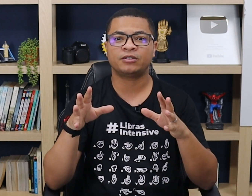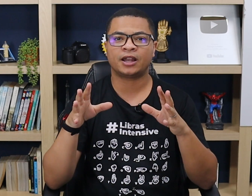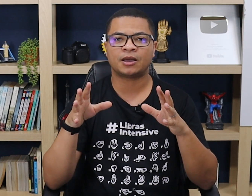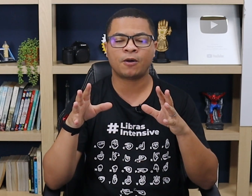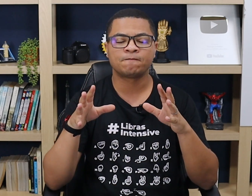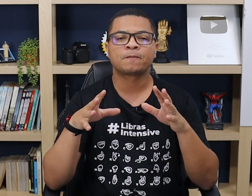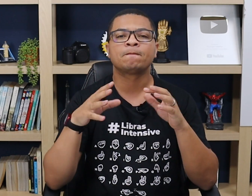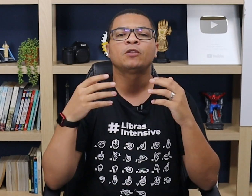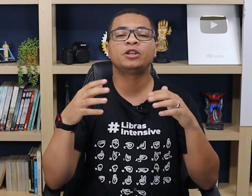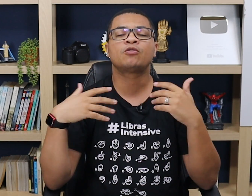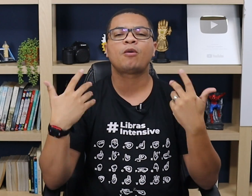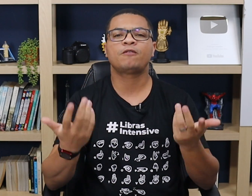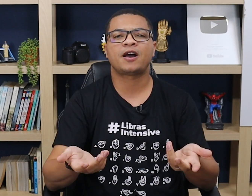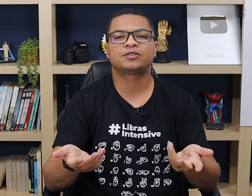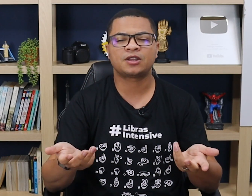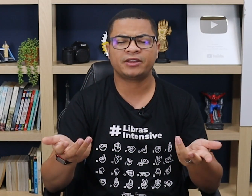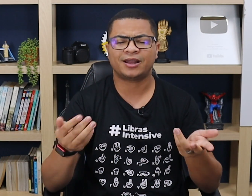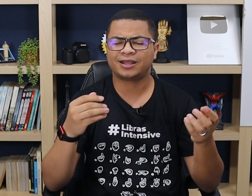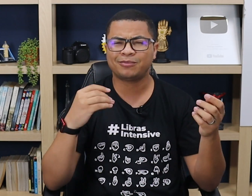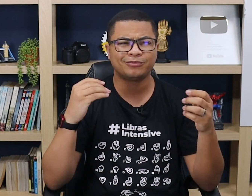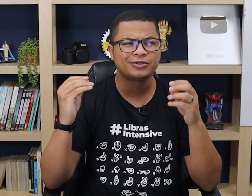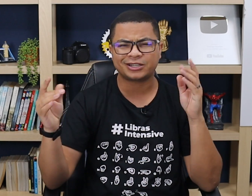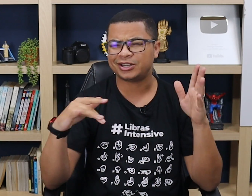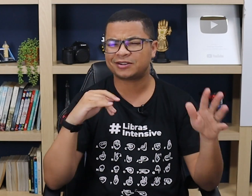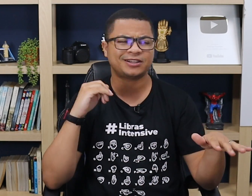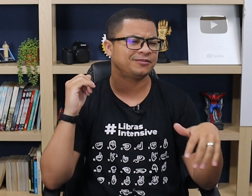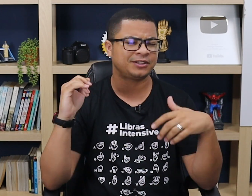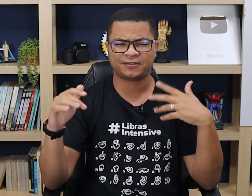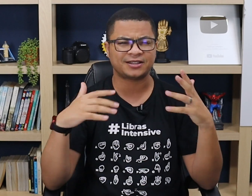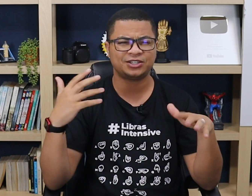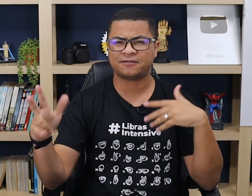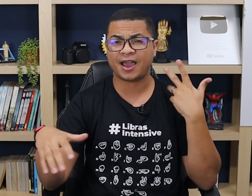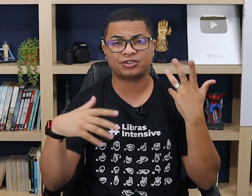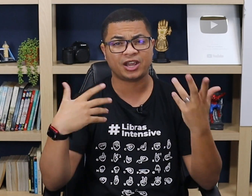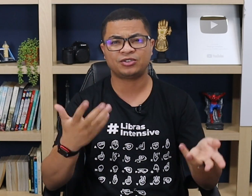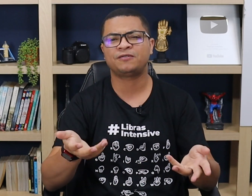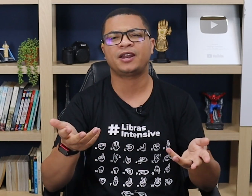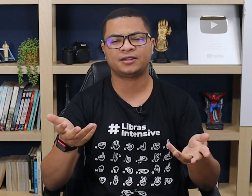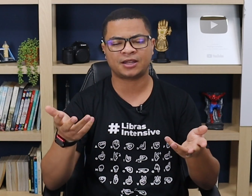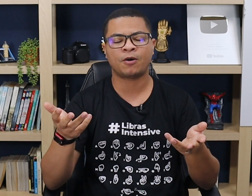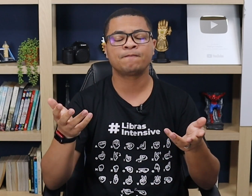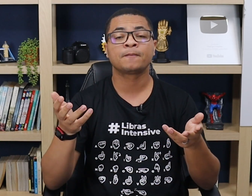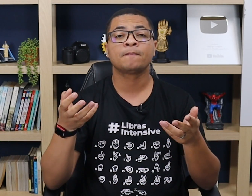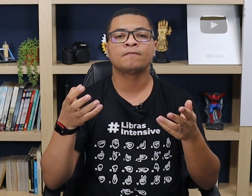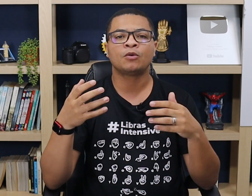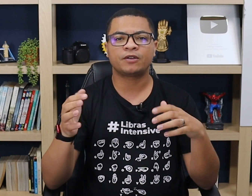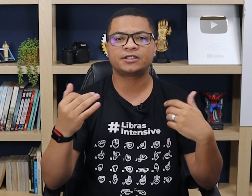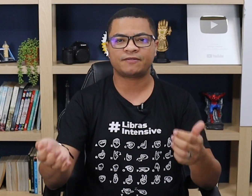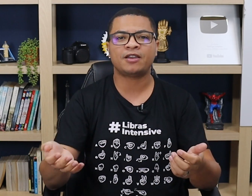ver o sinal dela tá bom Rodrigo Como eu faço o sinal dela tem muita gente vai que faz de vários jeitos diferentes Tá bom o que você vai